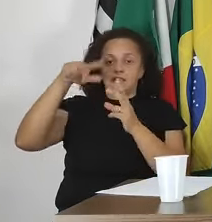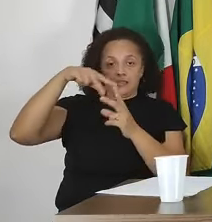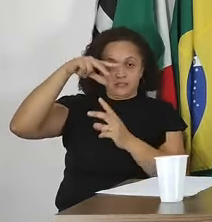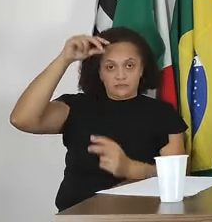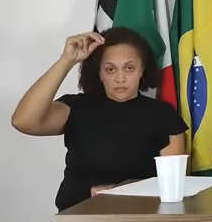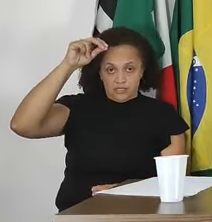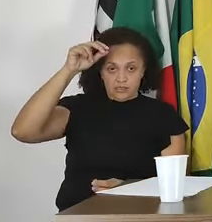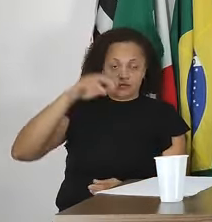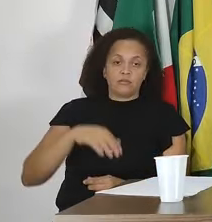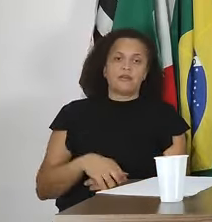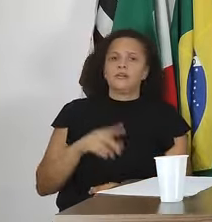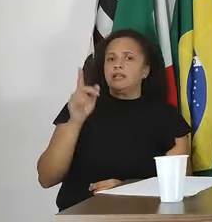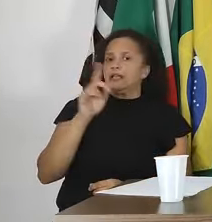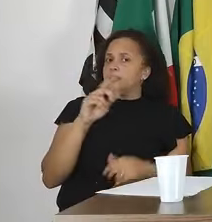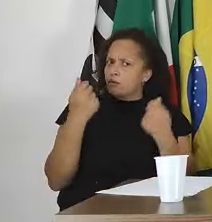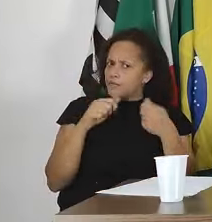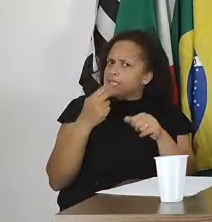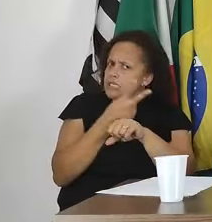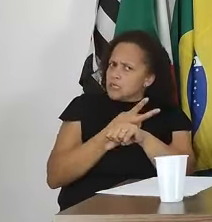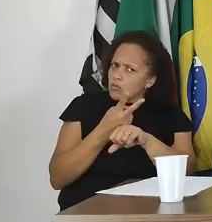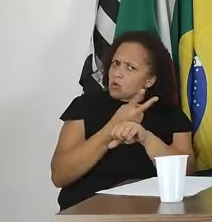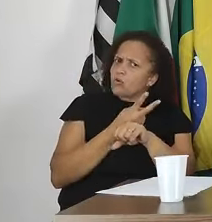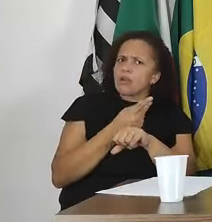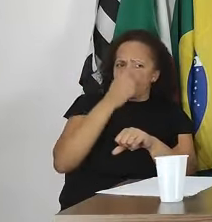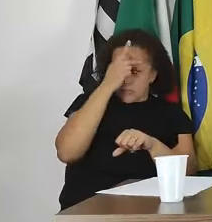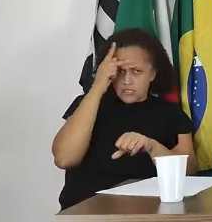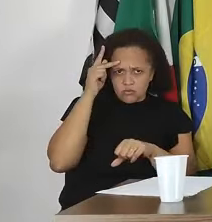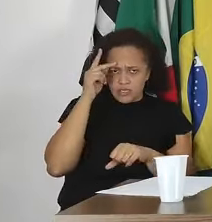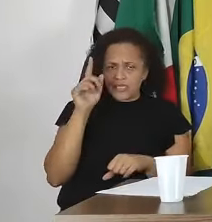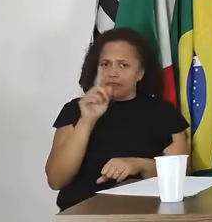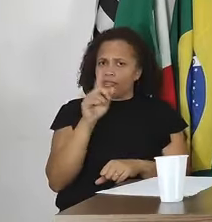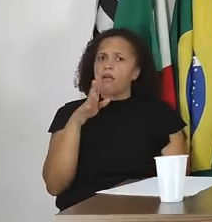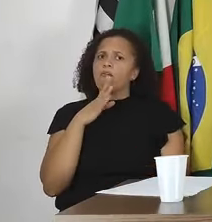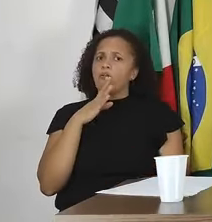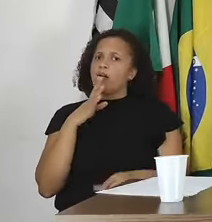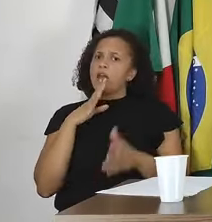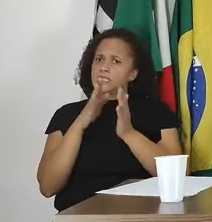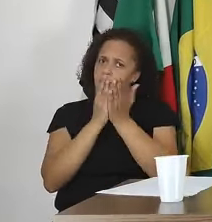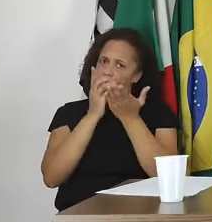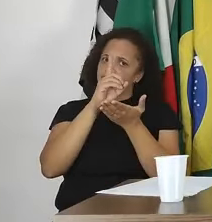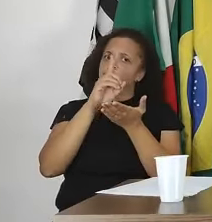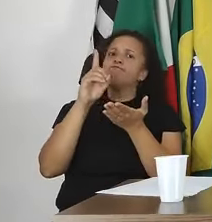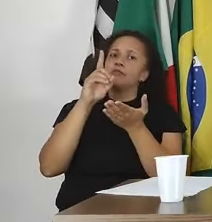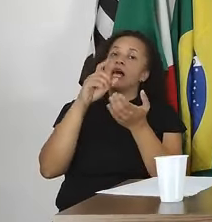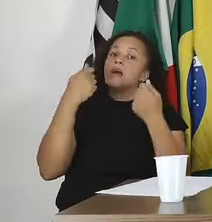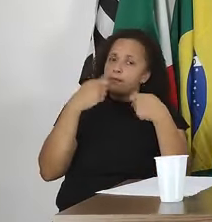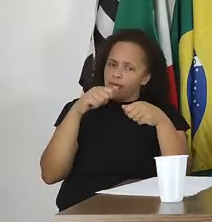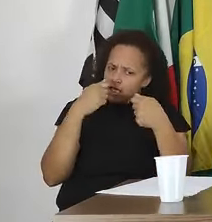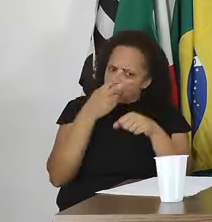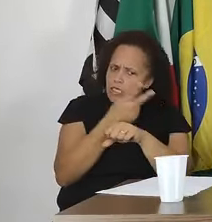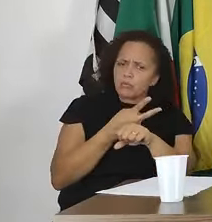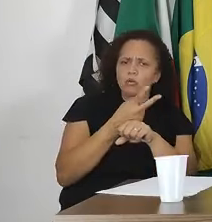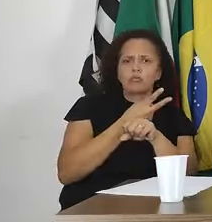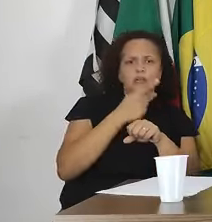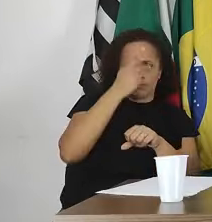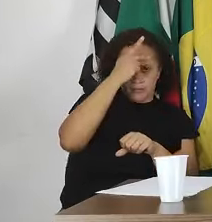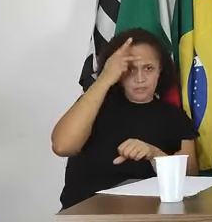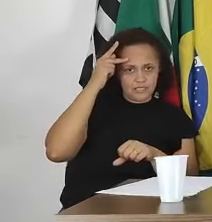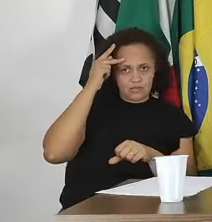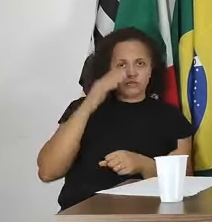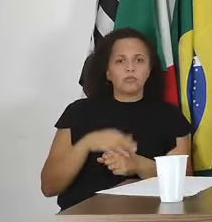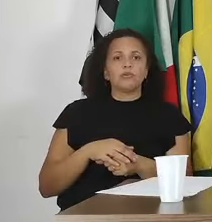precisa procurar outra pessoa que não conheça a palavra de Deus. Precisa procurar uma pessoa